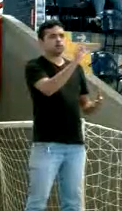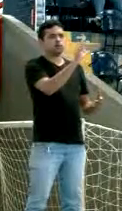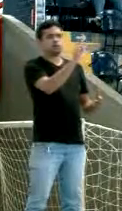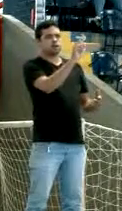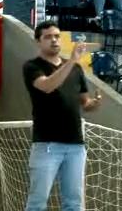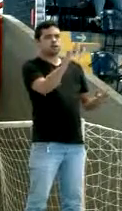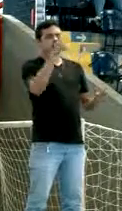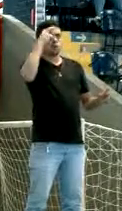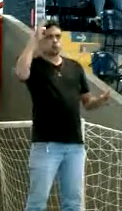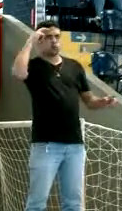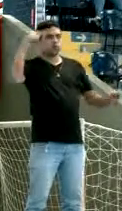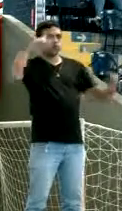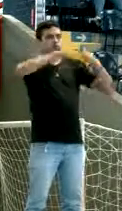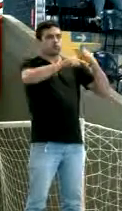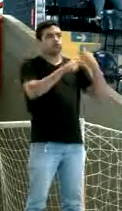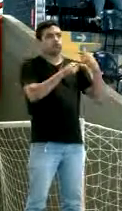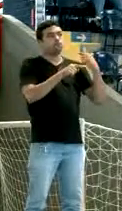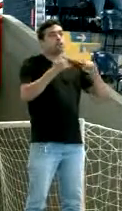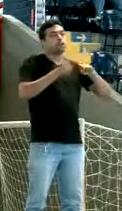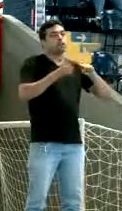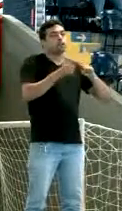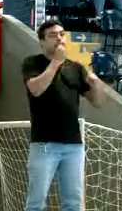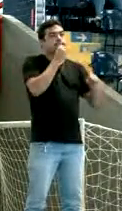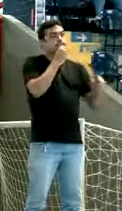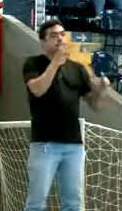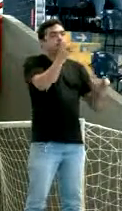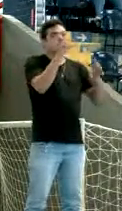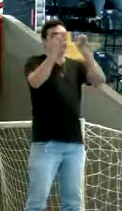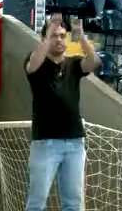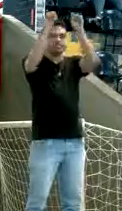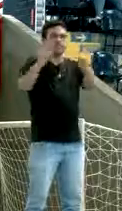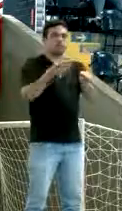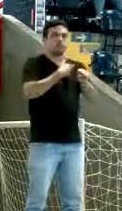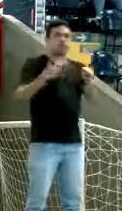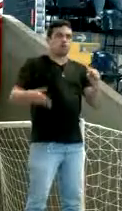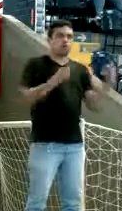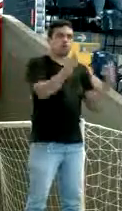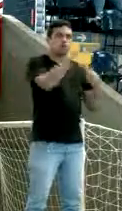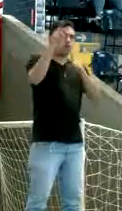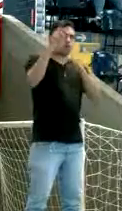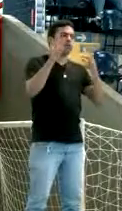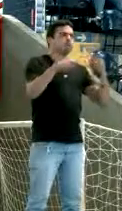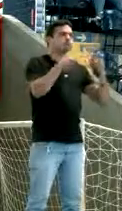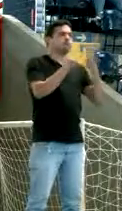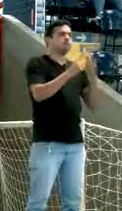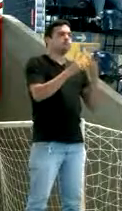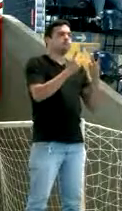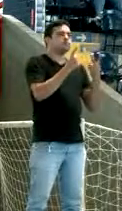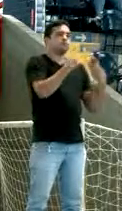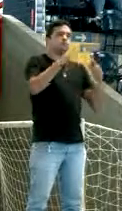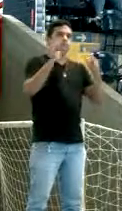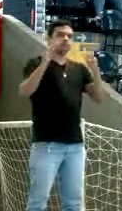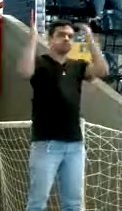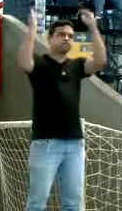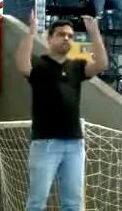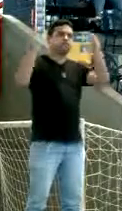contra a cultura, que ia de encontro ao sistema, de encontro ao governo, de encontro às